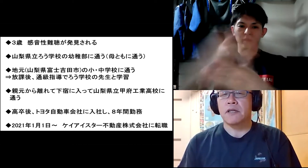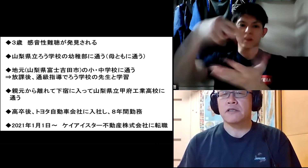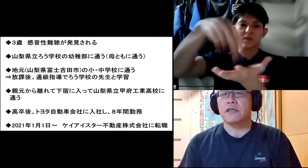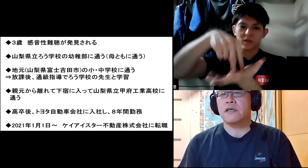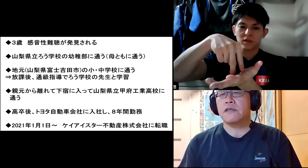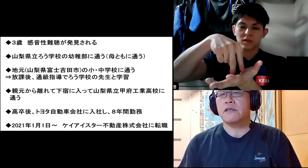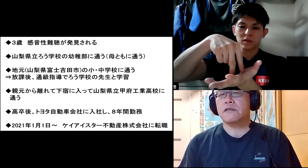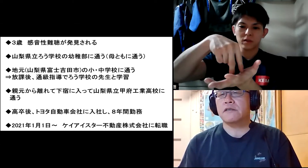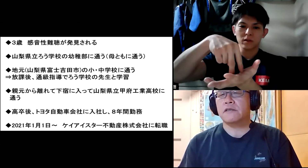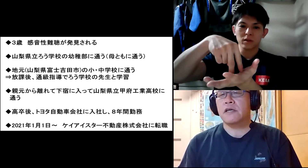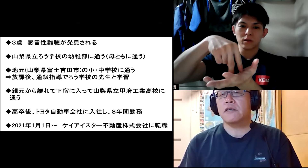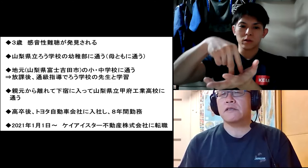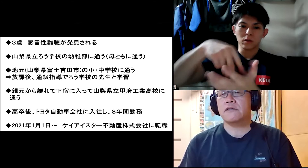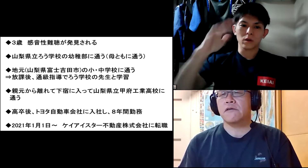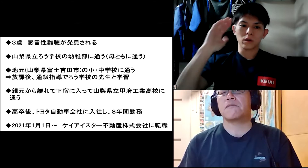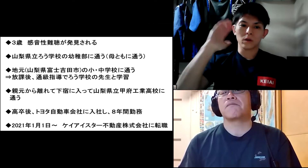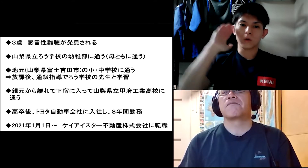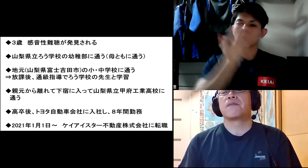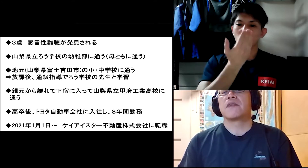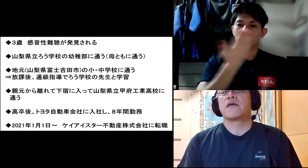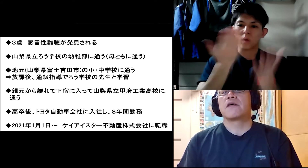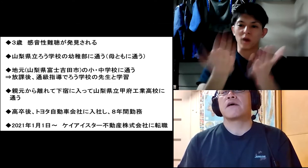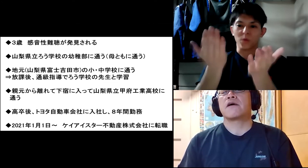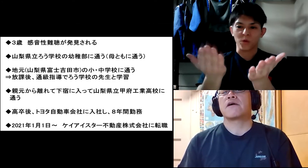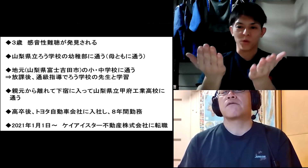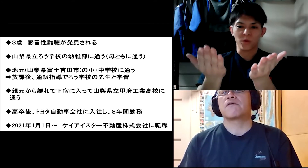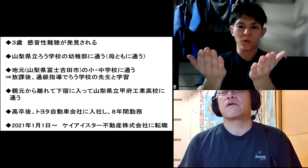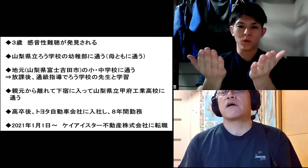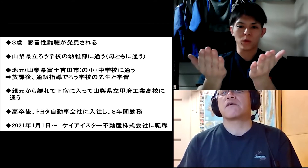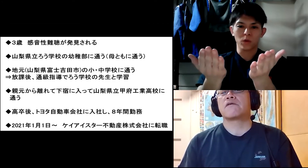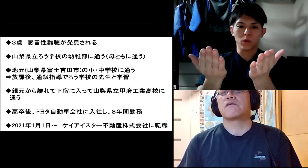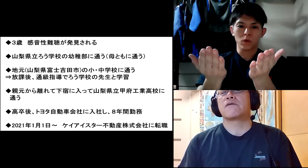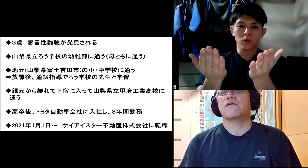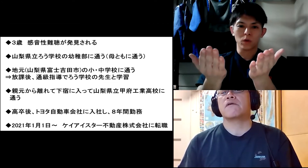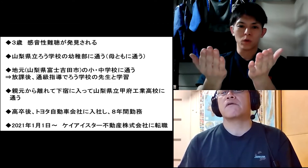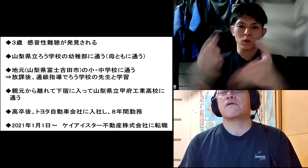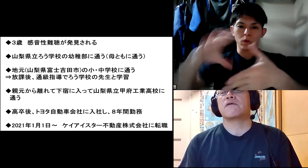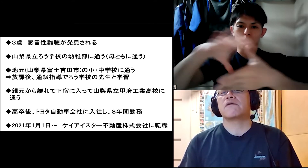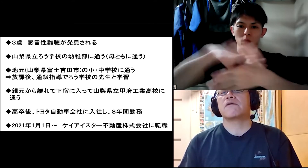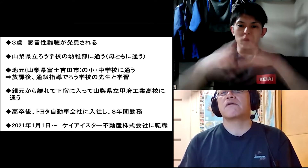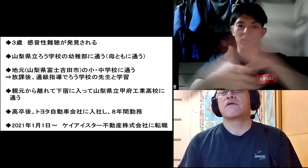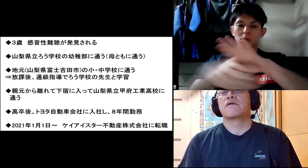で、山梨県立の、ろう学校の、